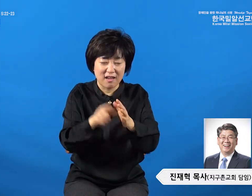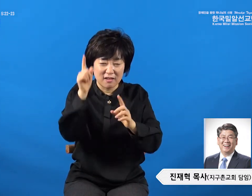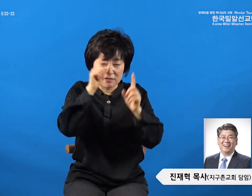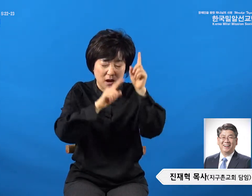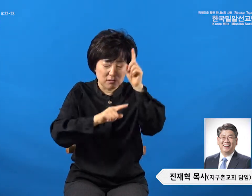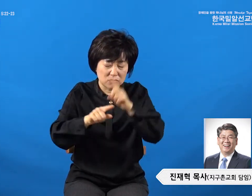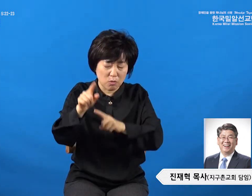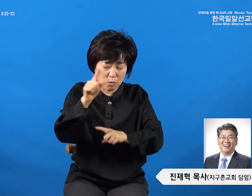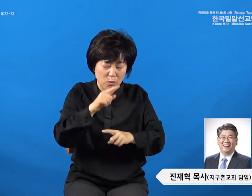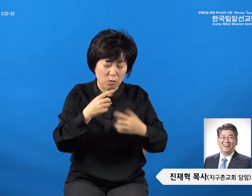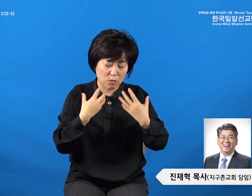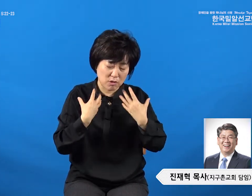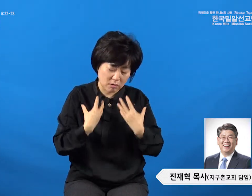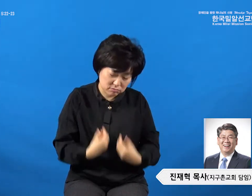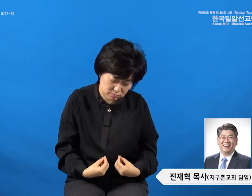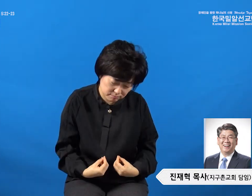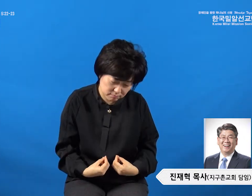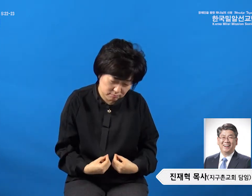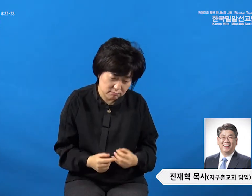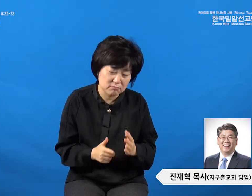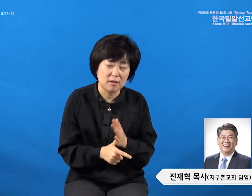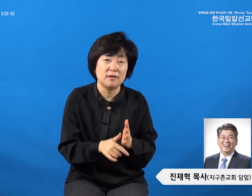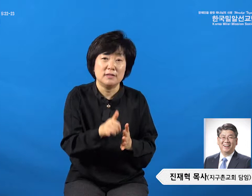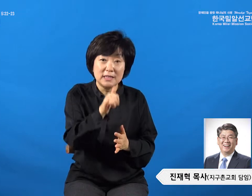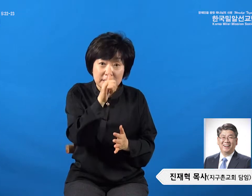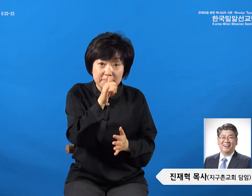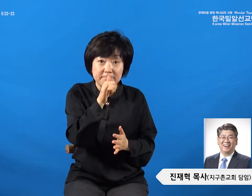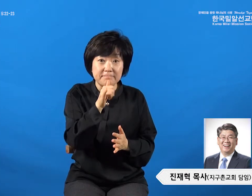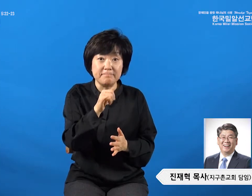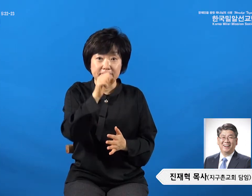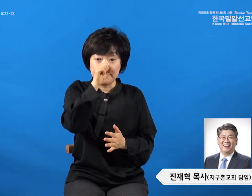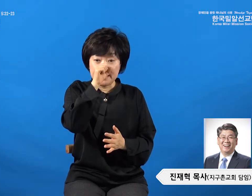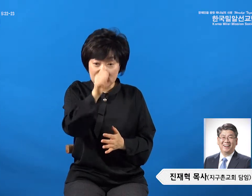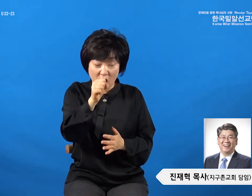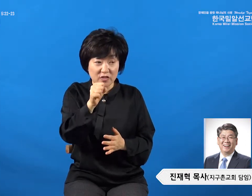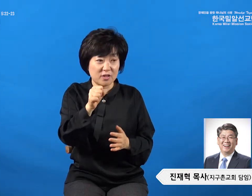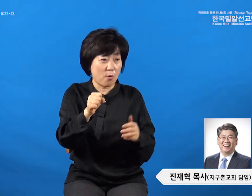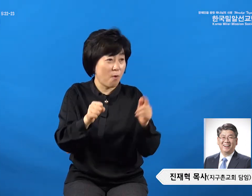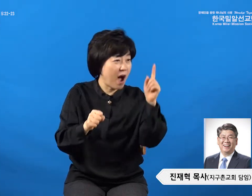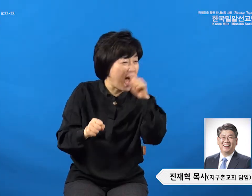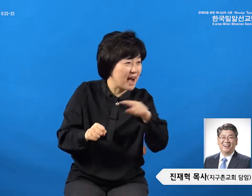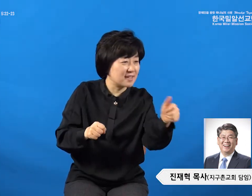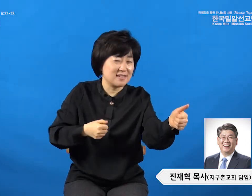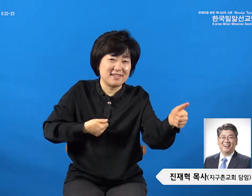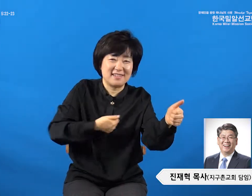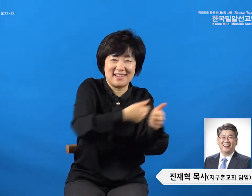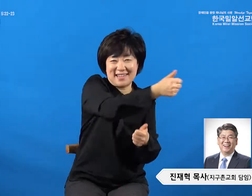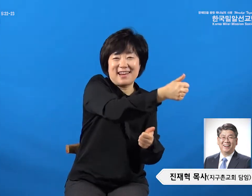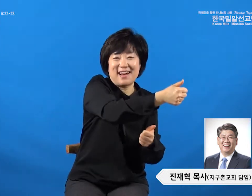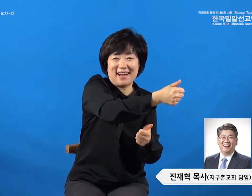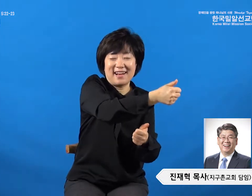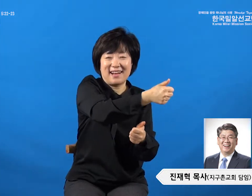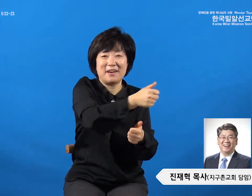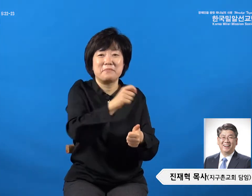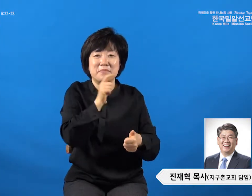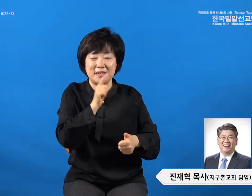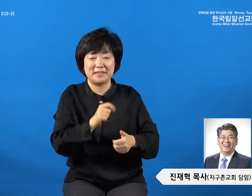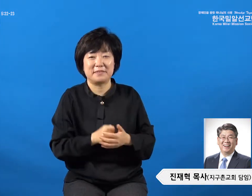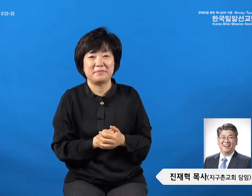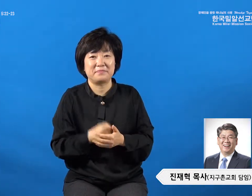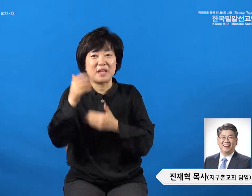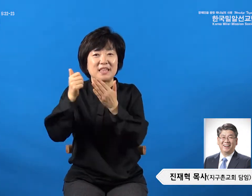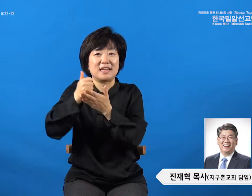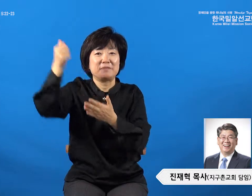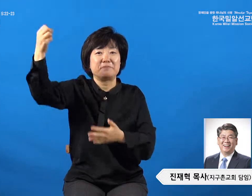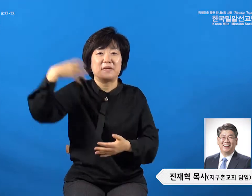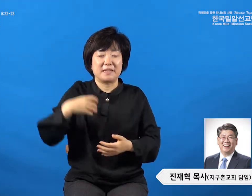되고 낙심이 되는 분들이 계십니까? 오늘 선으로 악을 이기라 라고 말씀하시며